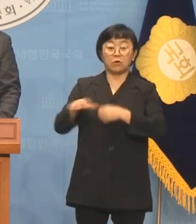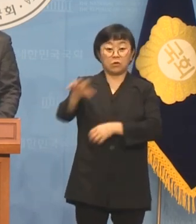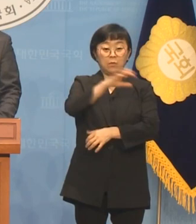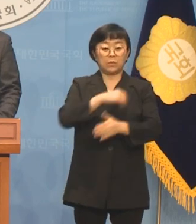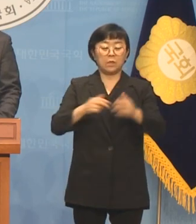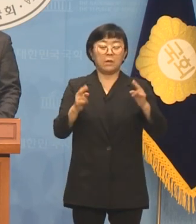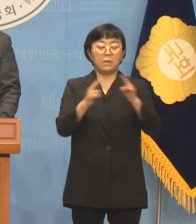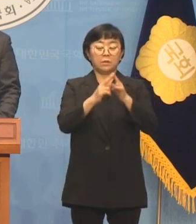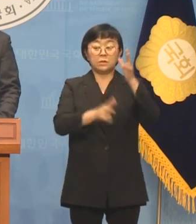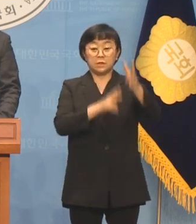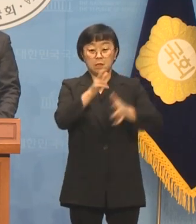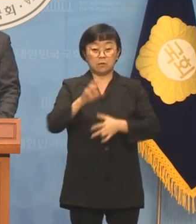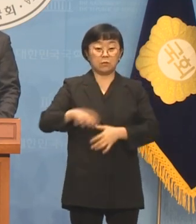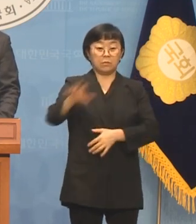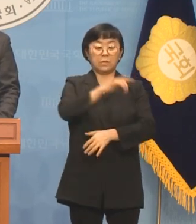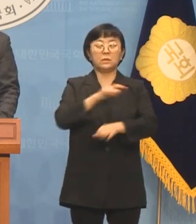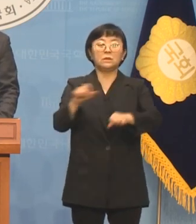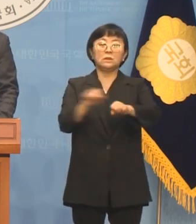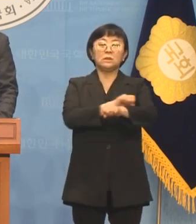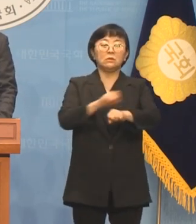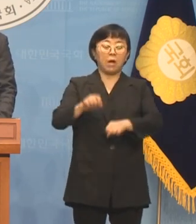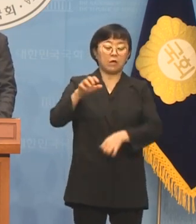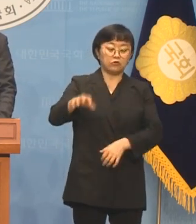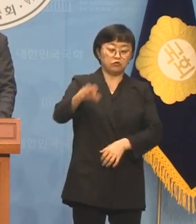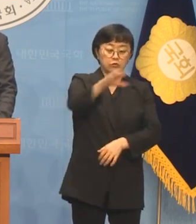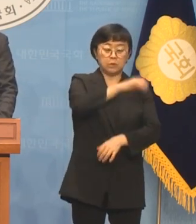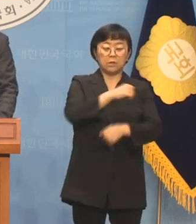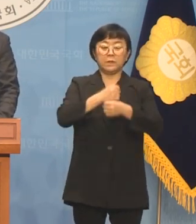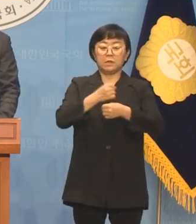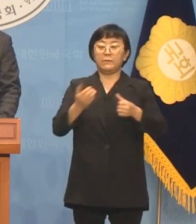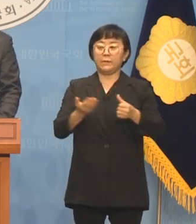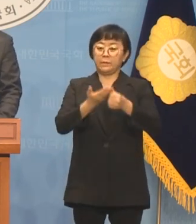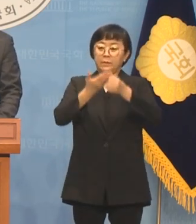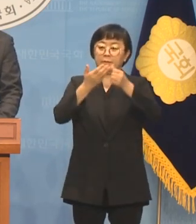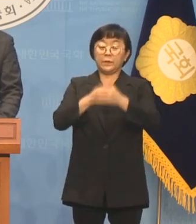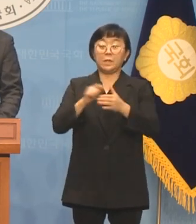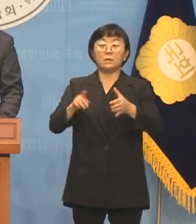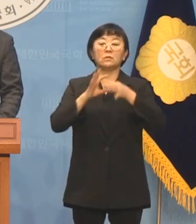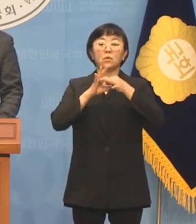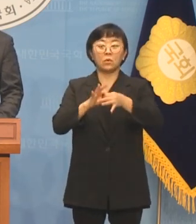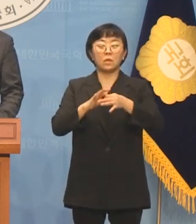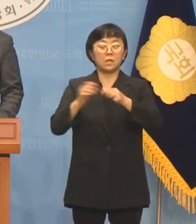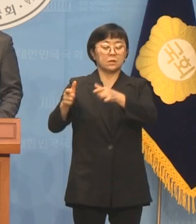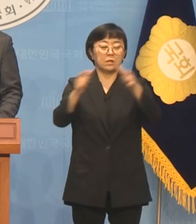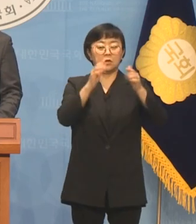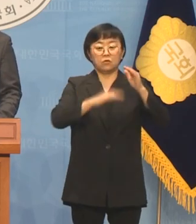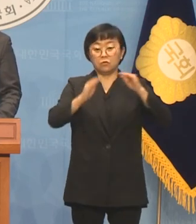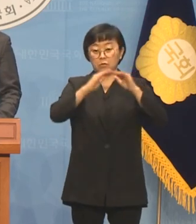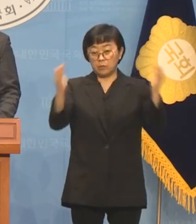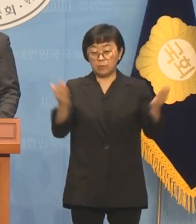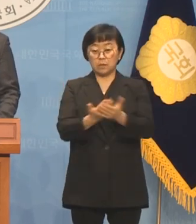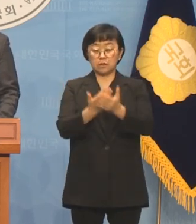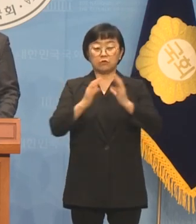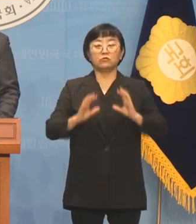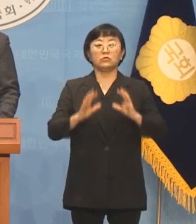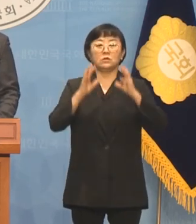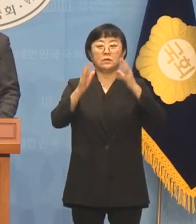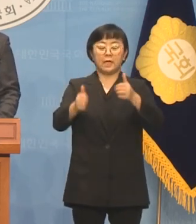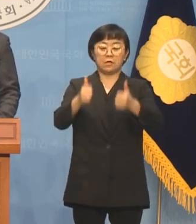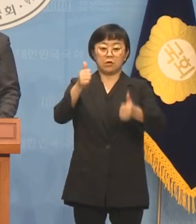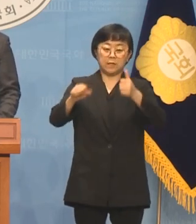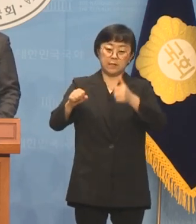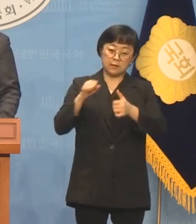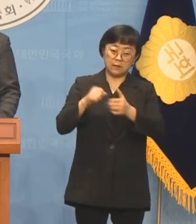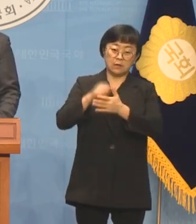반도체 산업 분야별 특화 거점을 육성하겠습니다. 이를 통해 지역 균형 발전과 국제 경쟁력